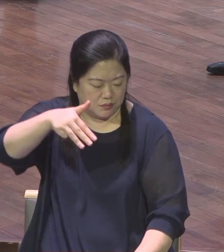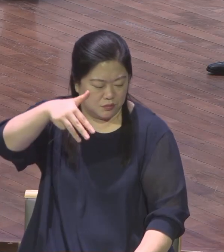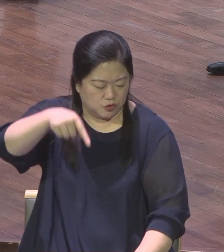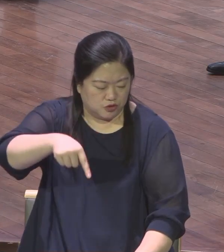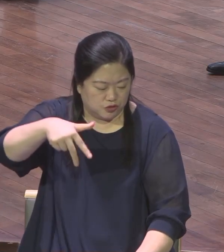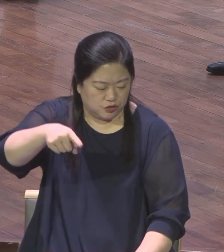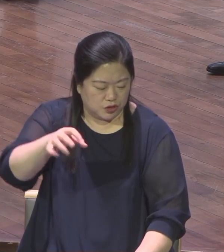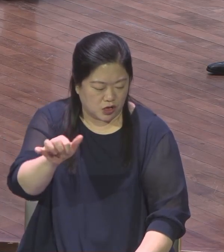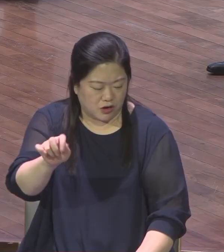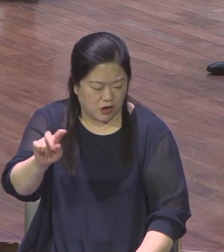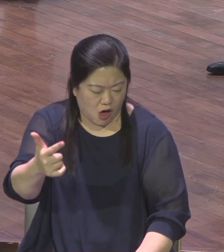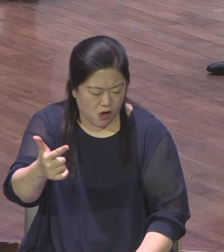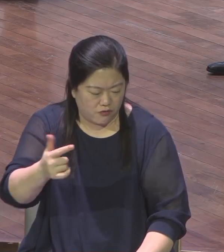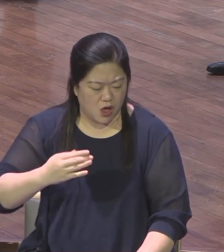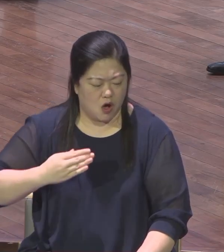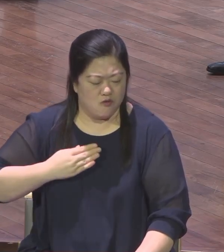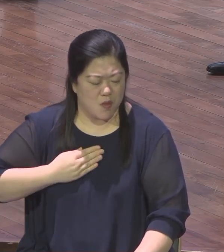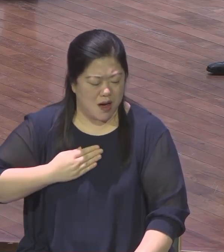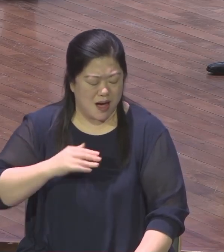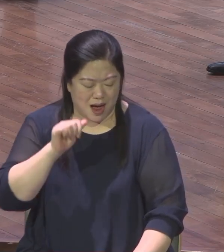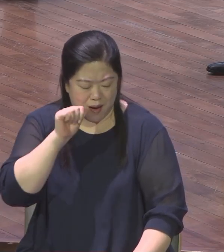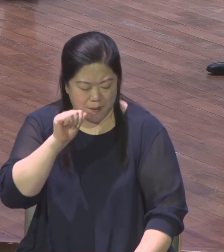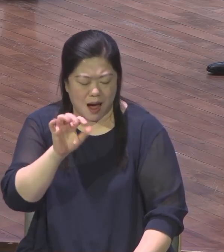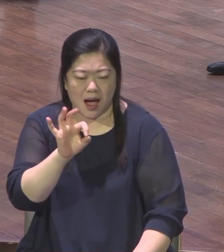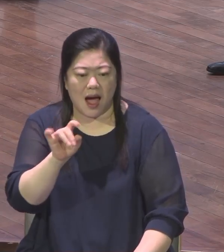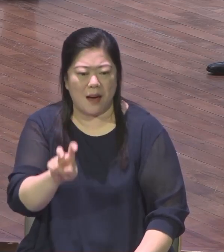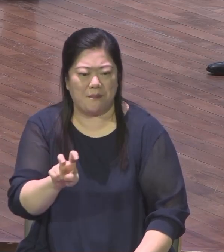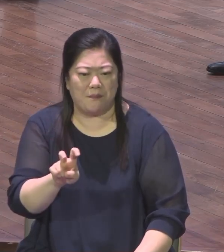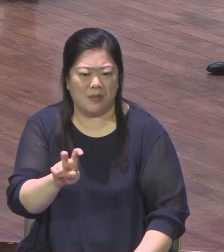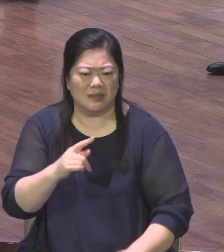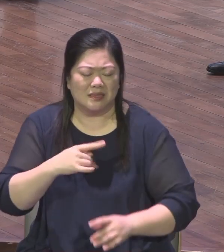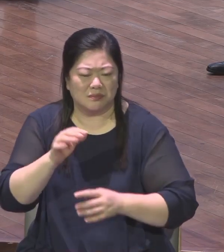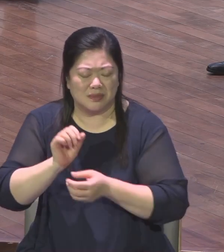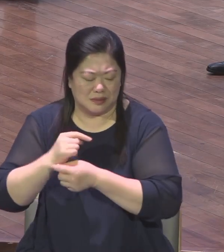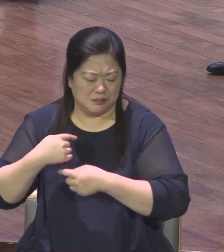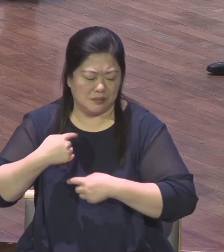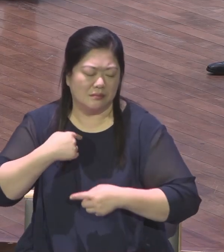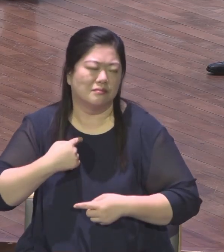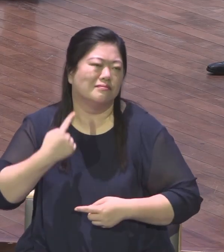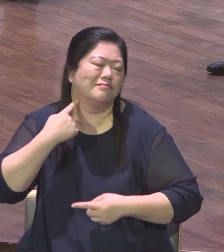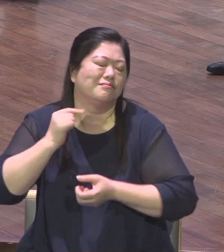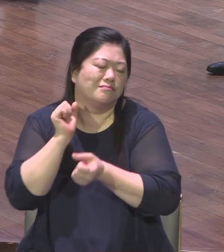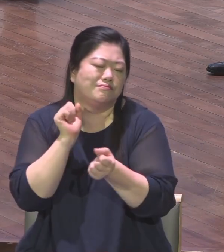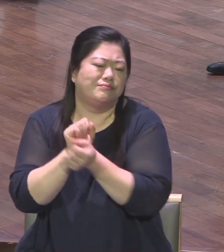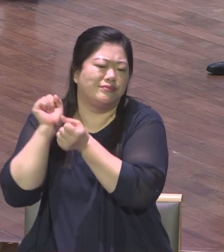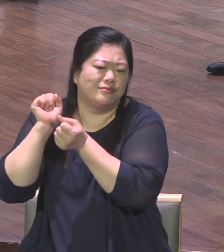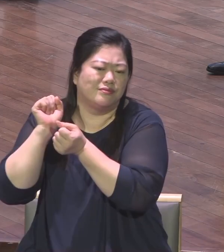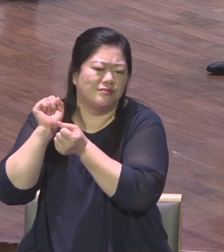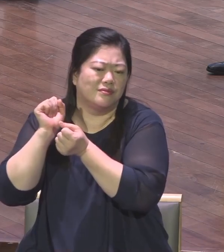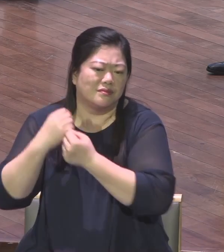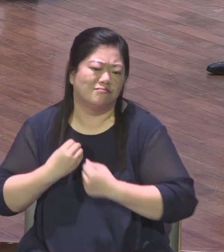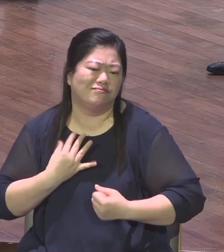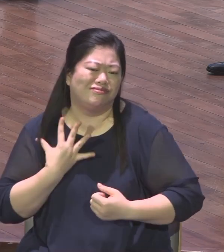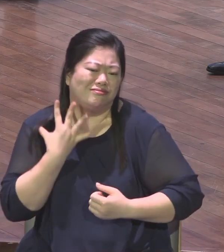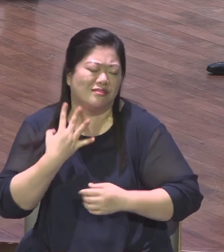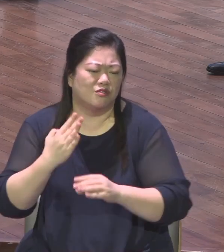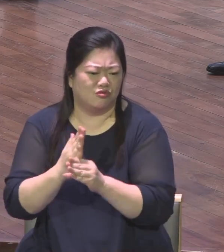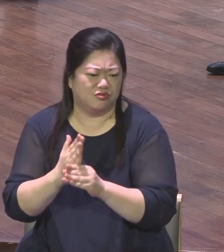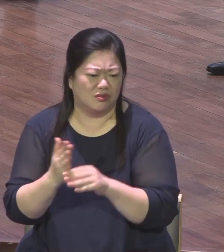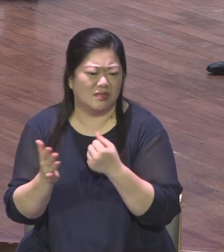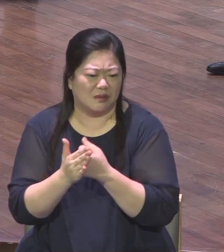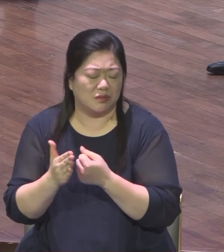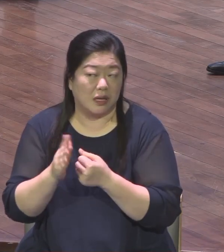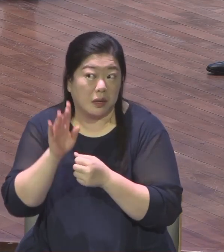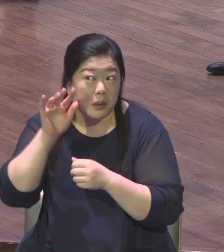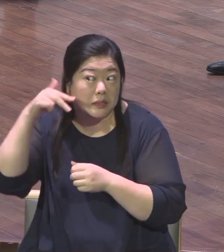날 화요일 유방암 수술을 했고 왼쪽 임파선으로 전이된 상황인데 하나님께서 이 유방암 치유가 우리의